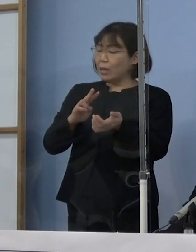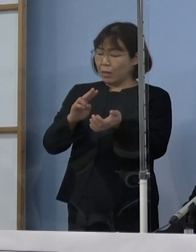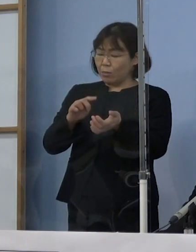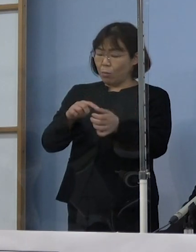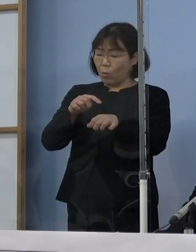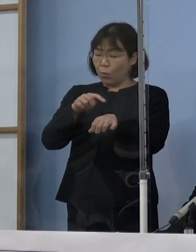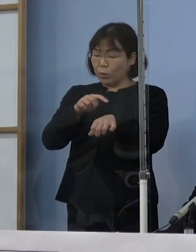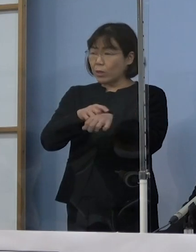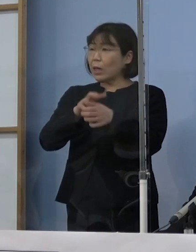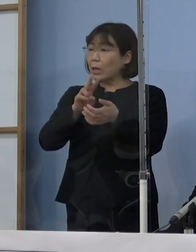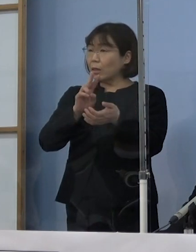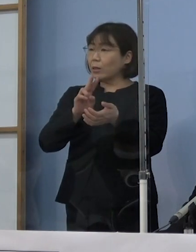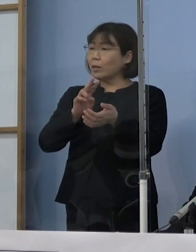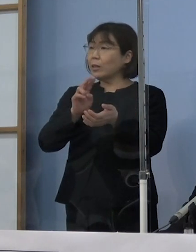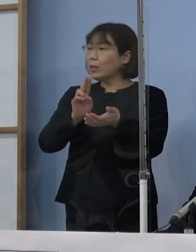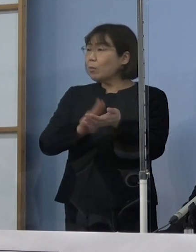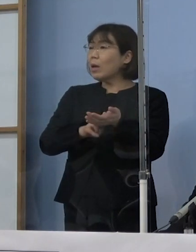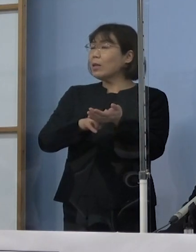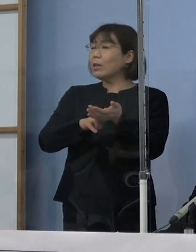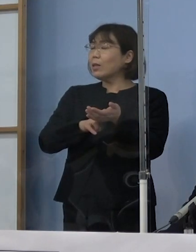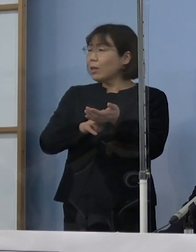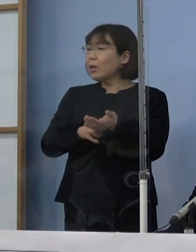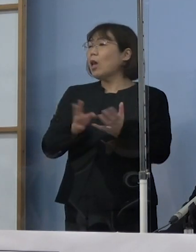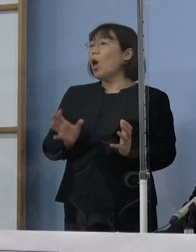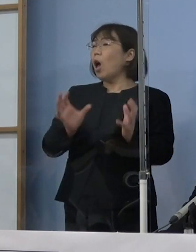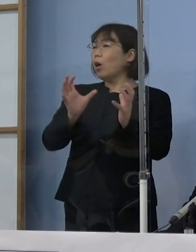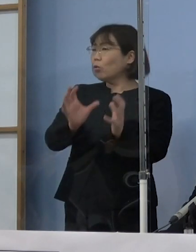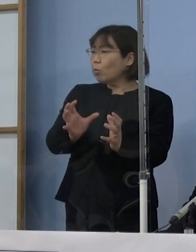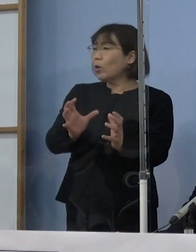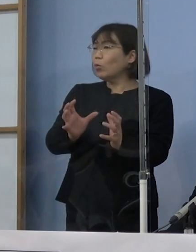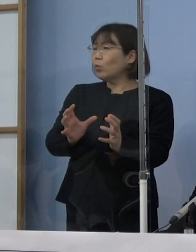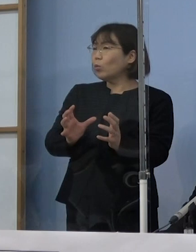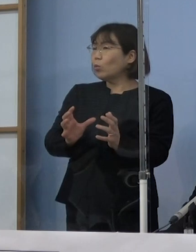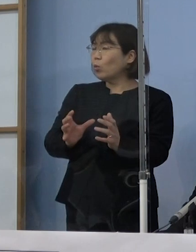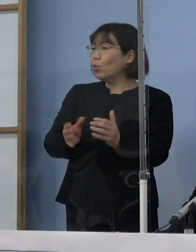間に集まられていたというふうに伺っています。